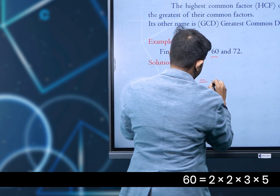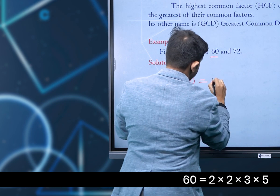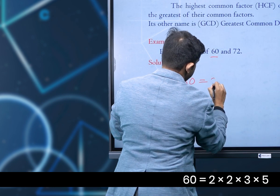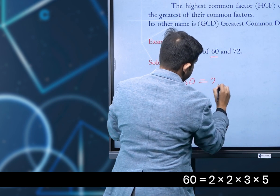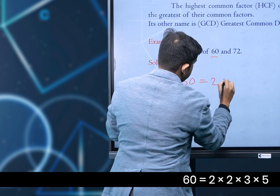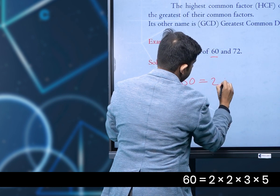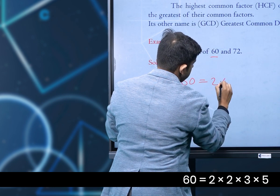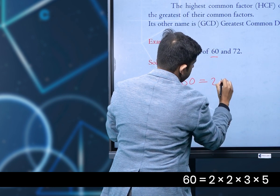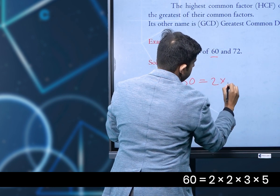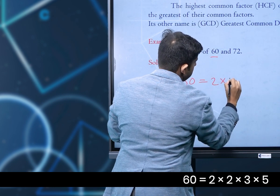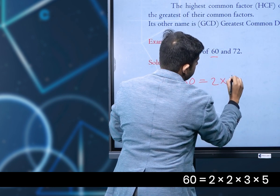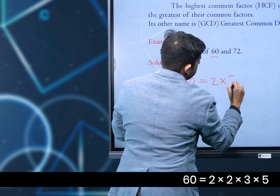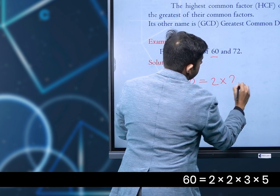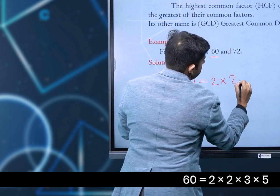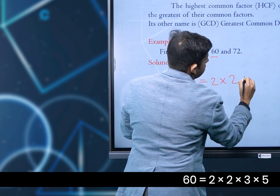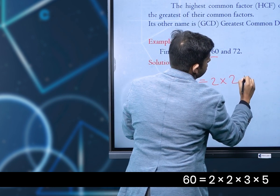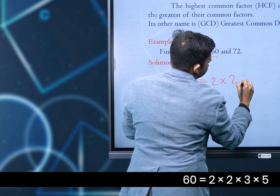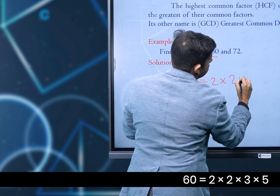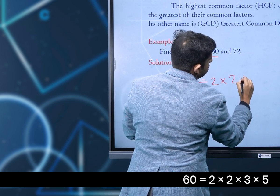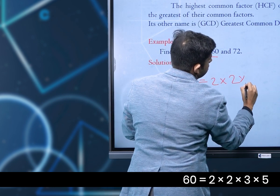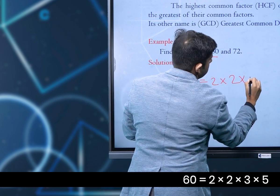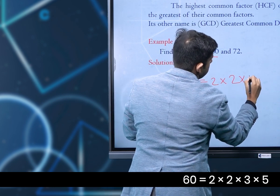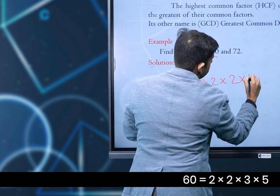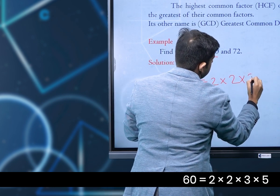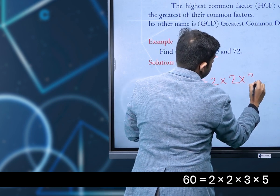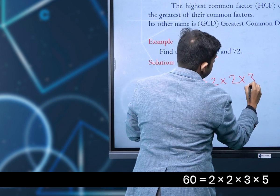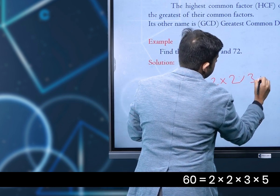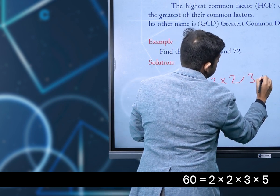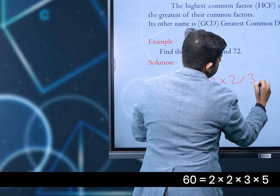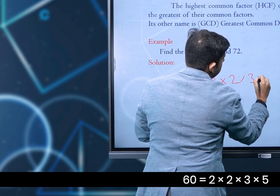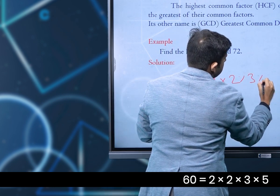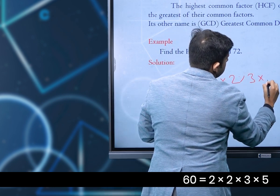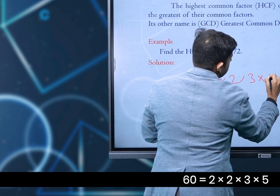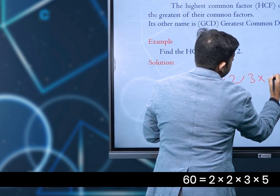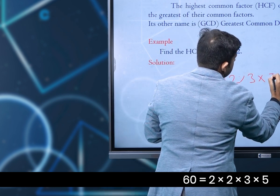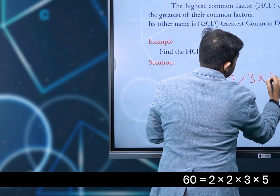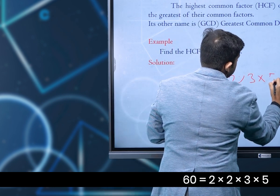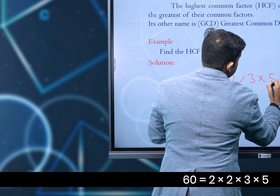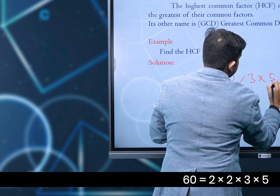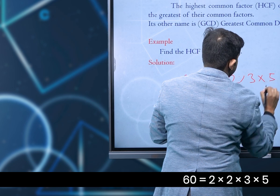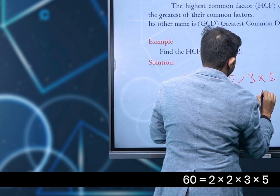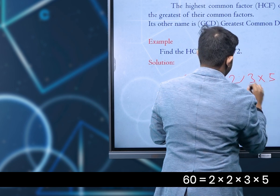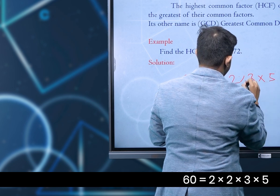साठ बरोबर 2 गुणिले 2 गुणिले 3 गुणिले 5.